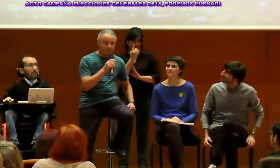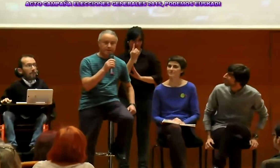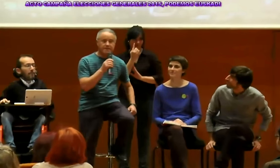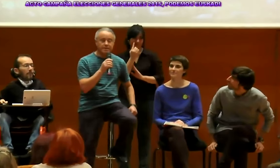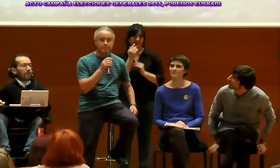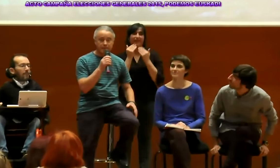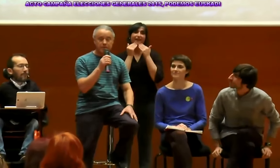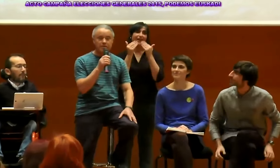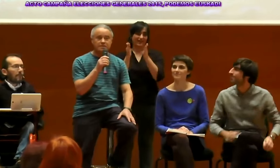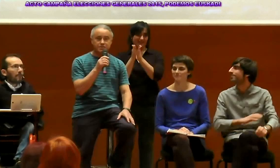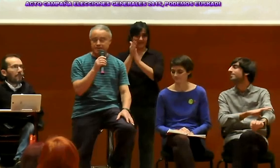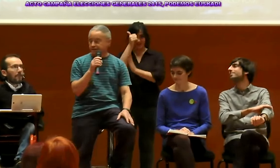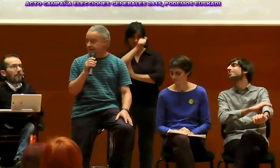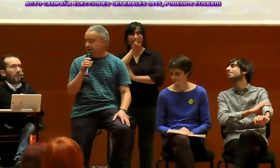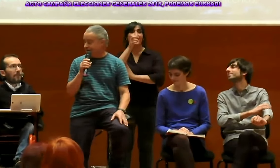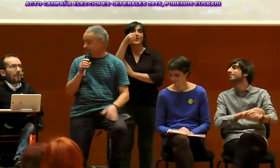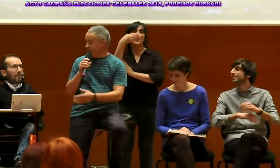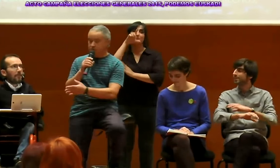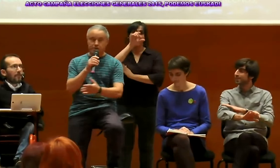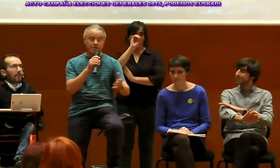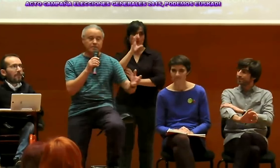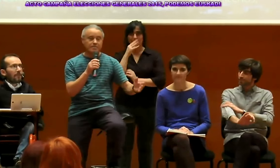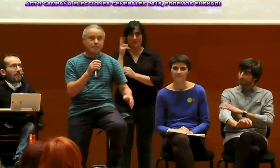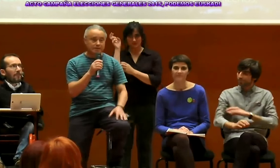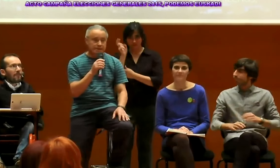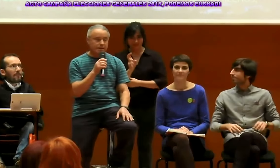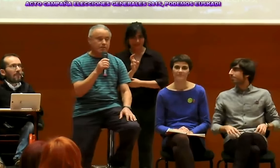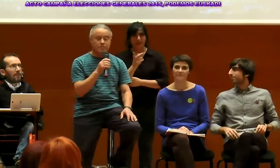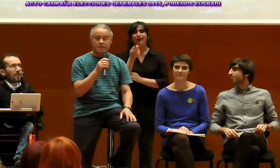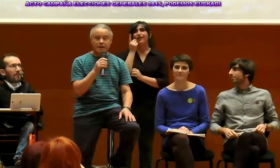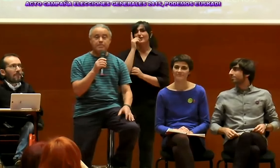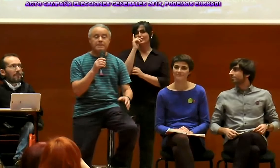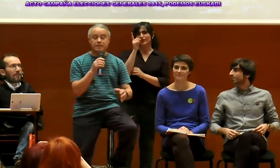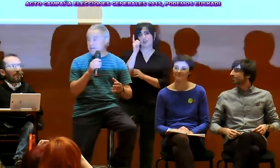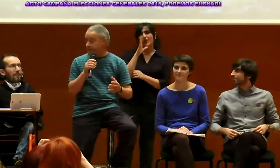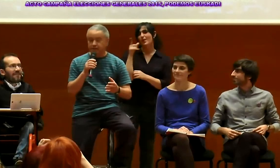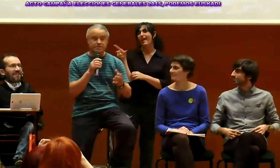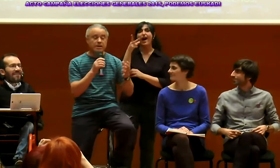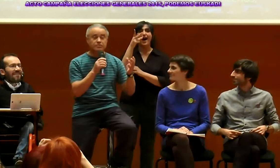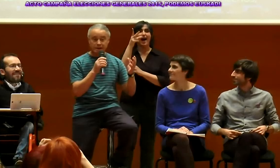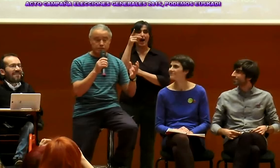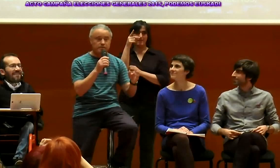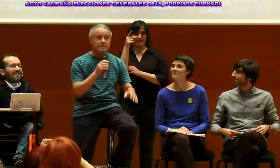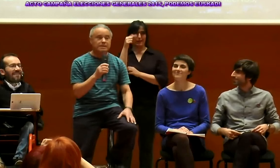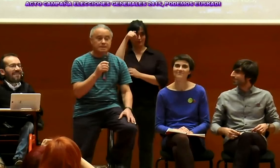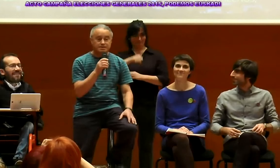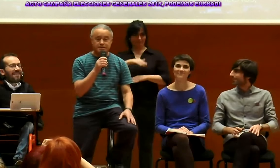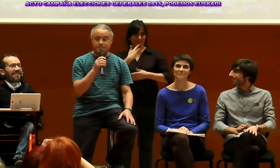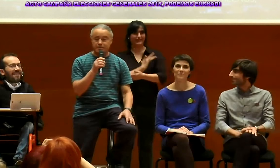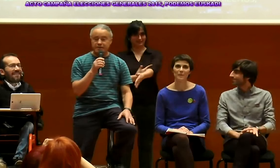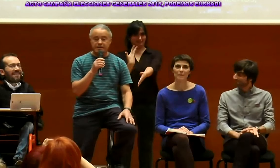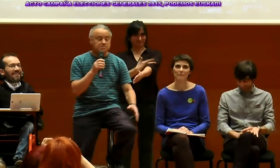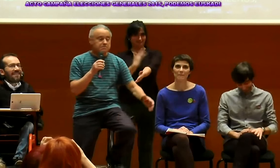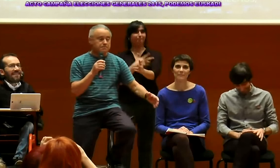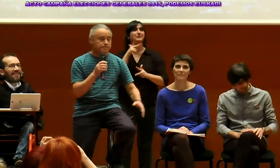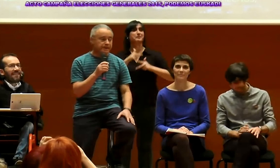al compañero Pablo su presencia, no solo porque tenga un apellido de origen euskaldún, sino